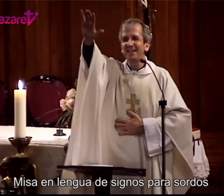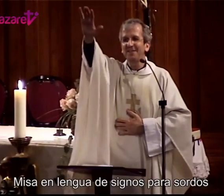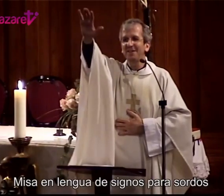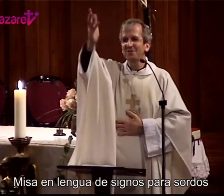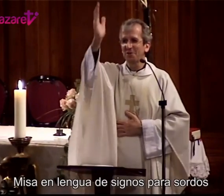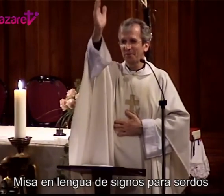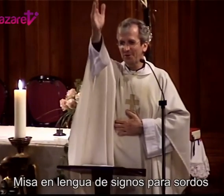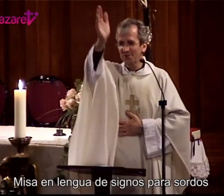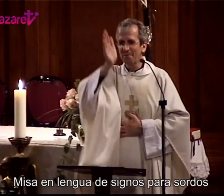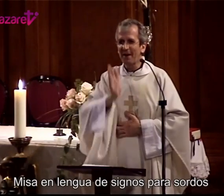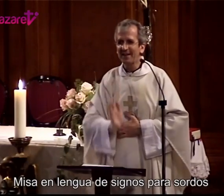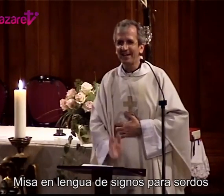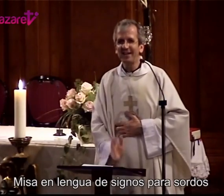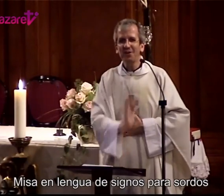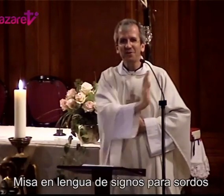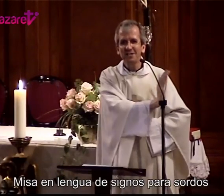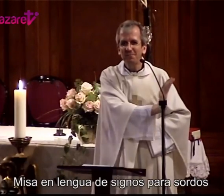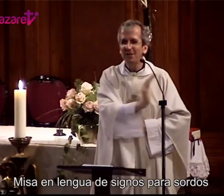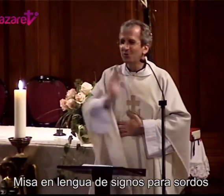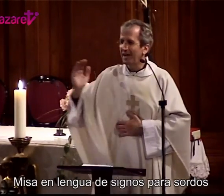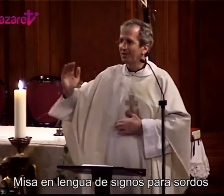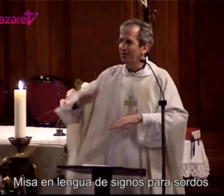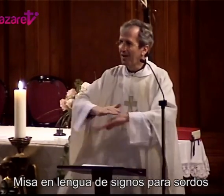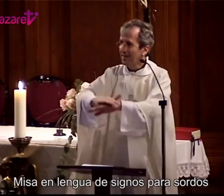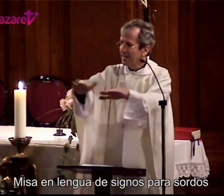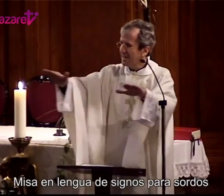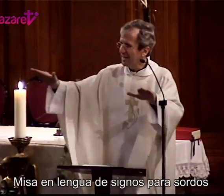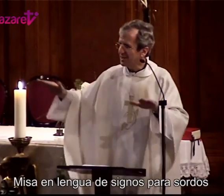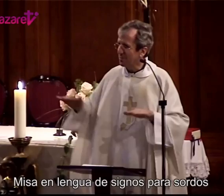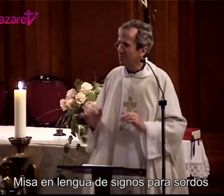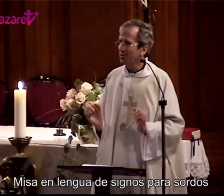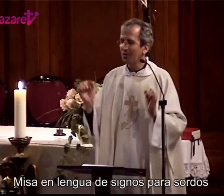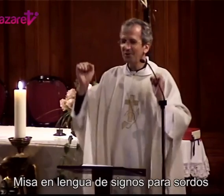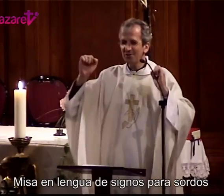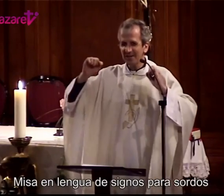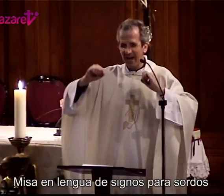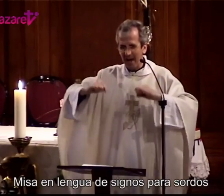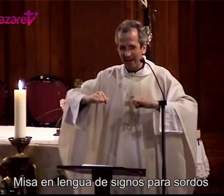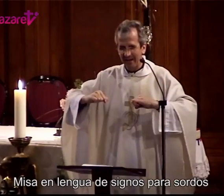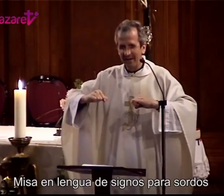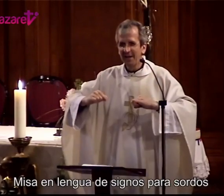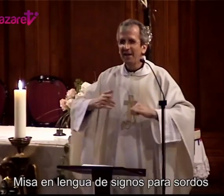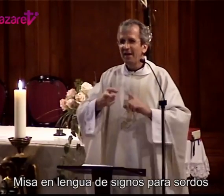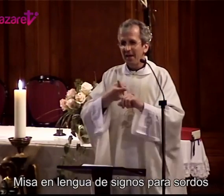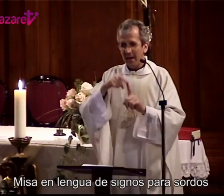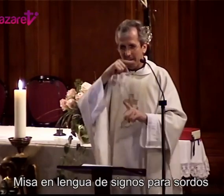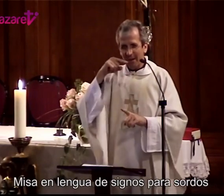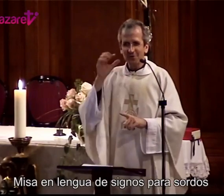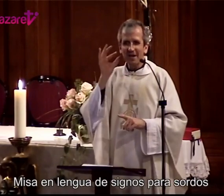de Dios Todopoderoso, Padre, Hijo y Espíritu Santo, descienda sobre vosotros. Amén. Hermanos y